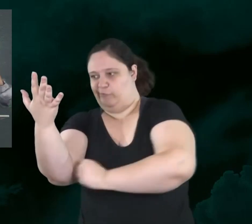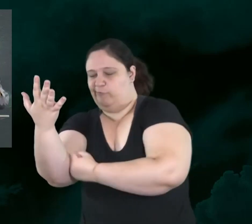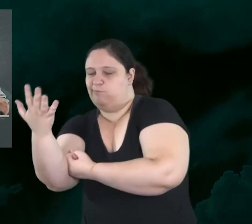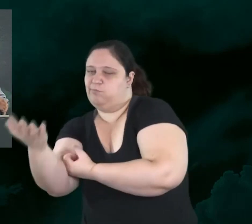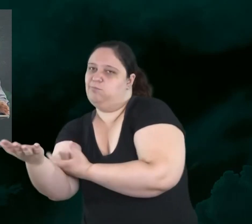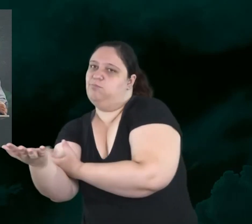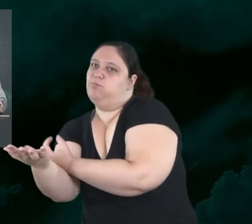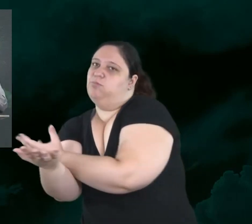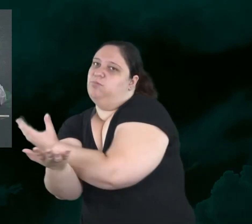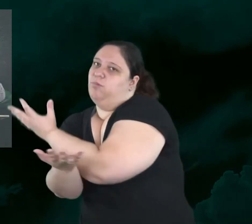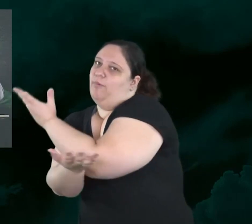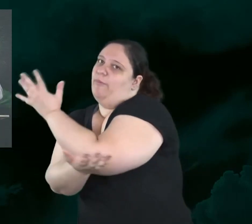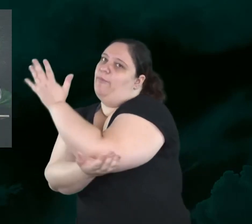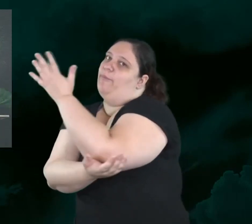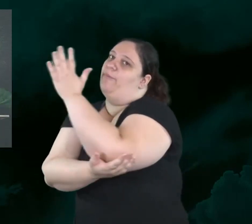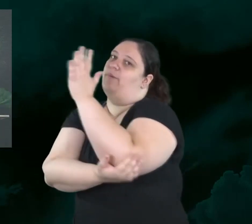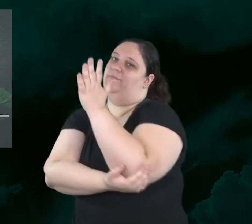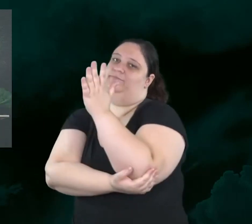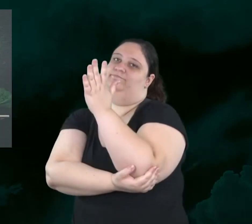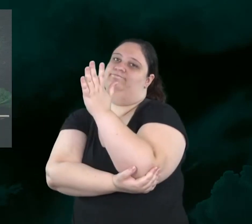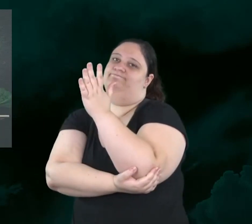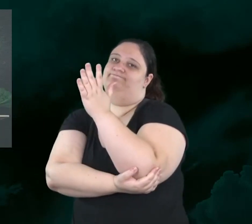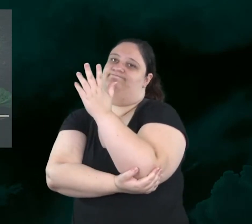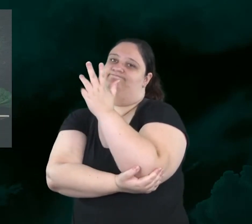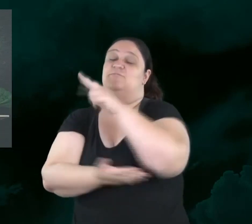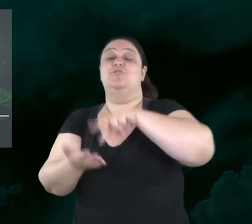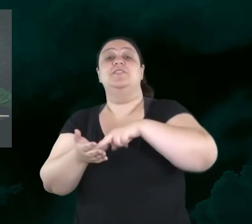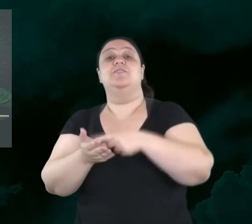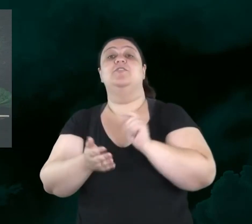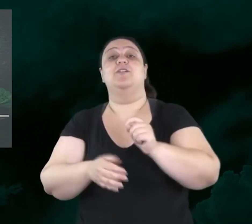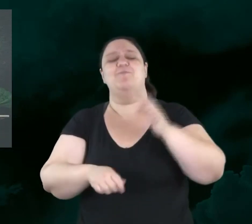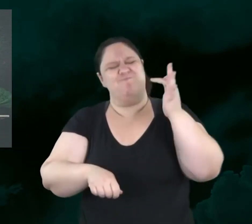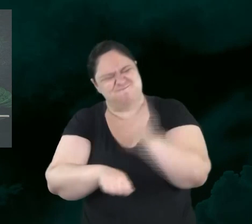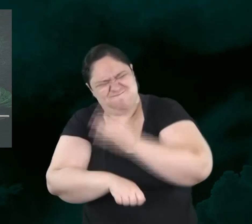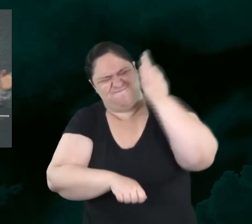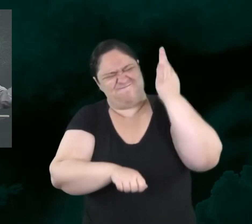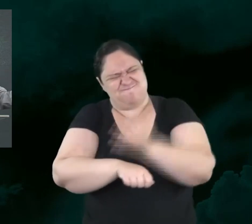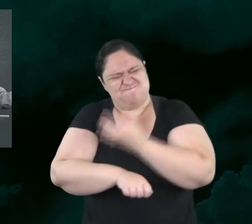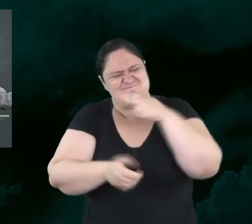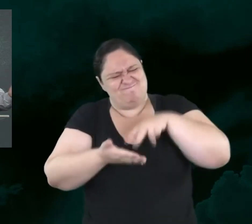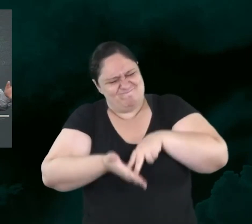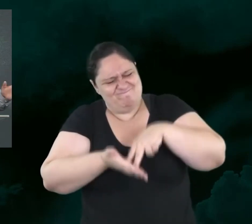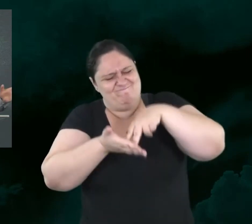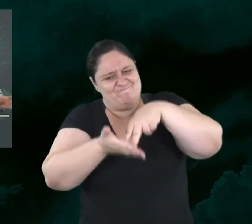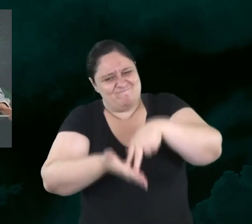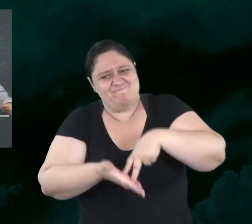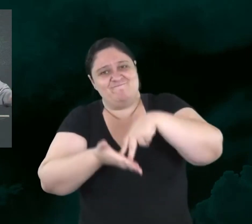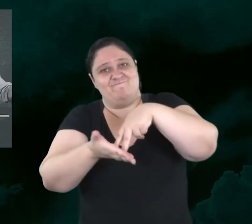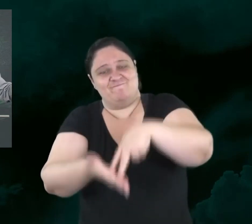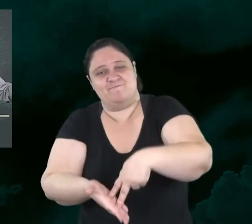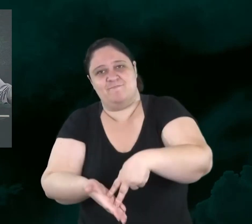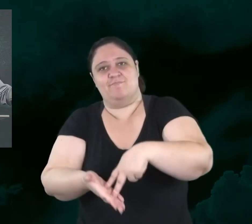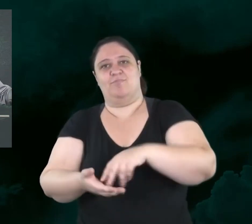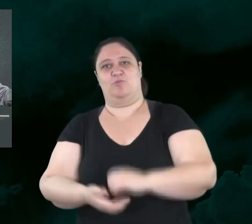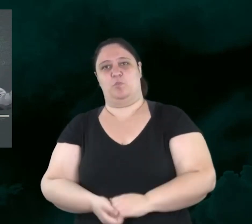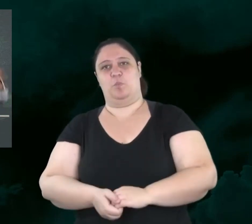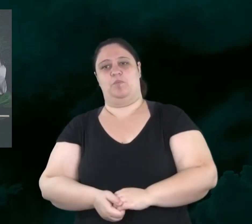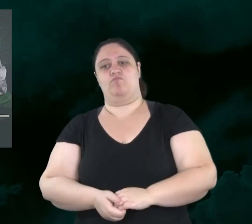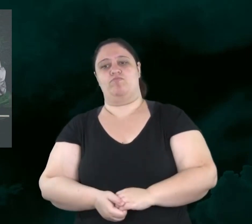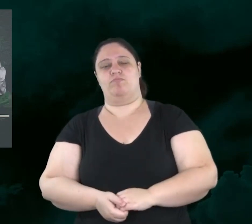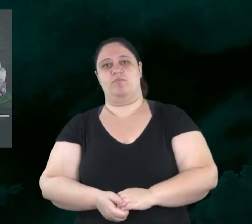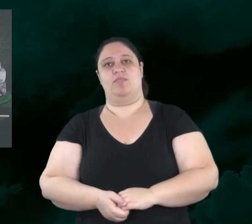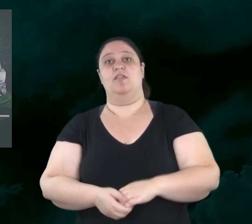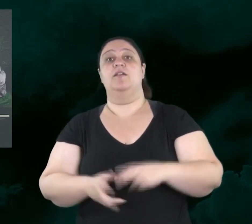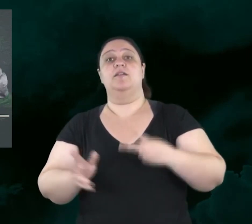de novo. Isso é perseverança. Mesmo, irmãos, derrubado, como Jó fala, mas ao cheiro